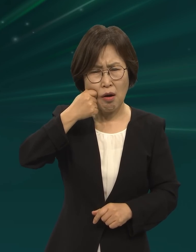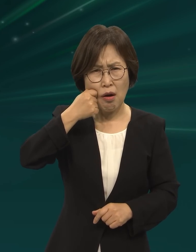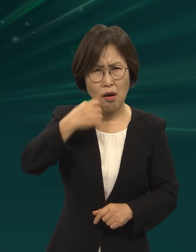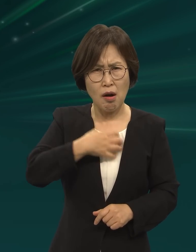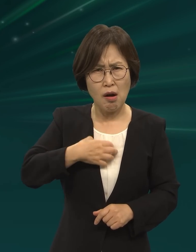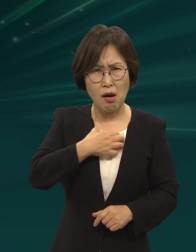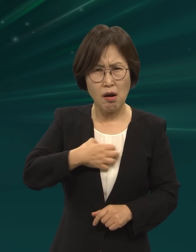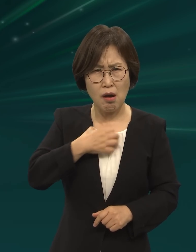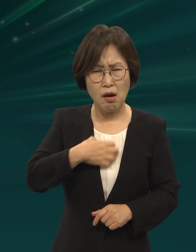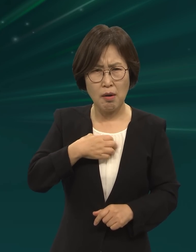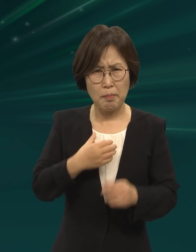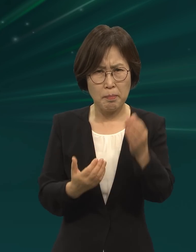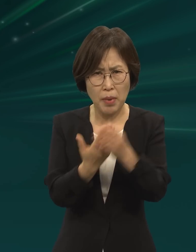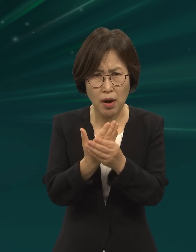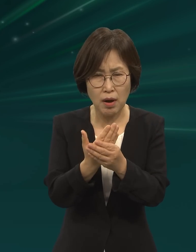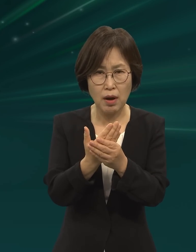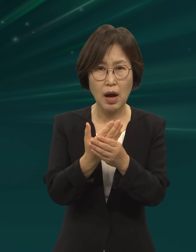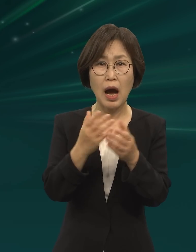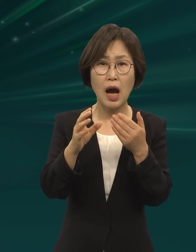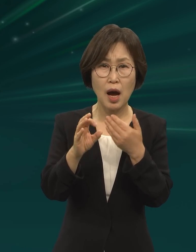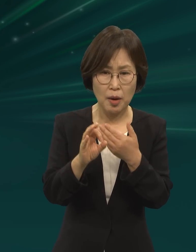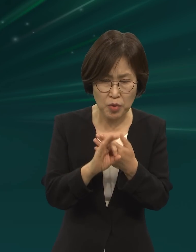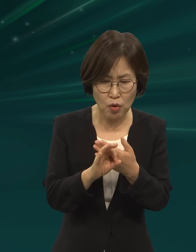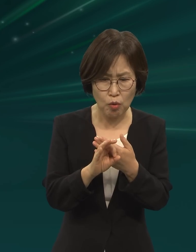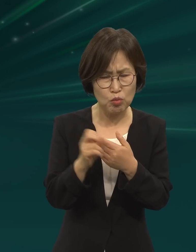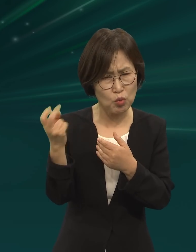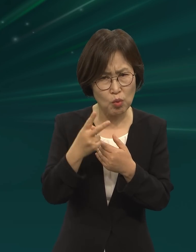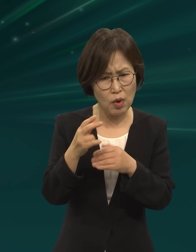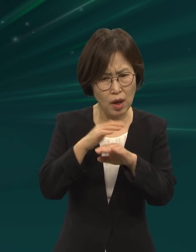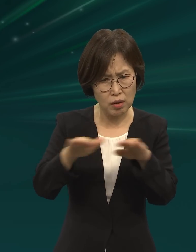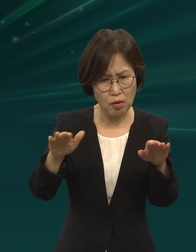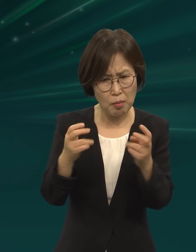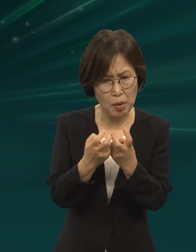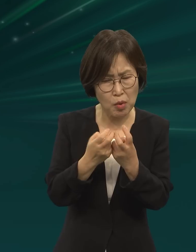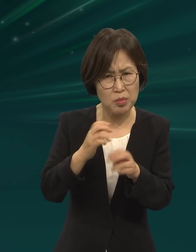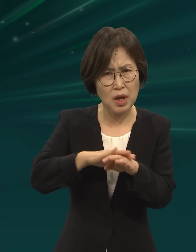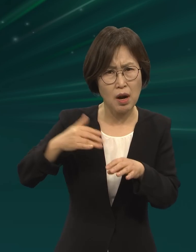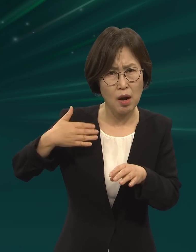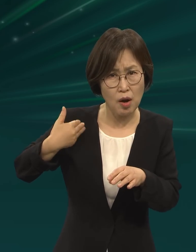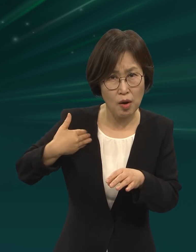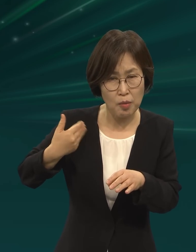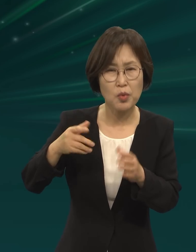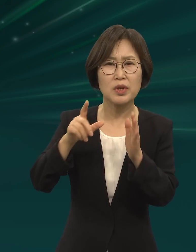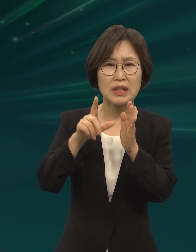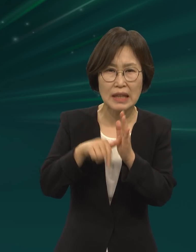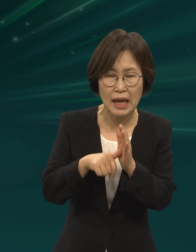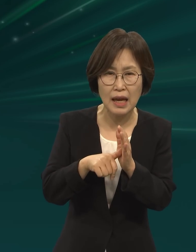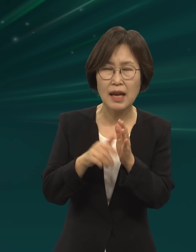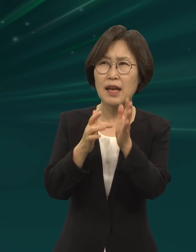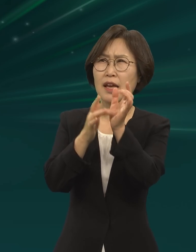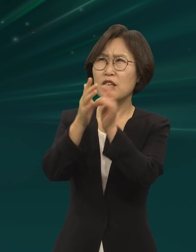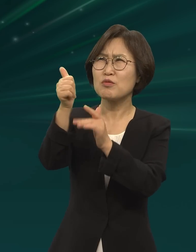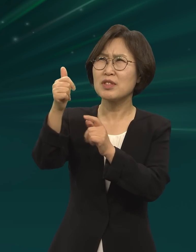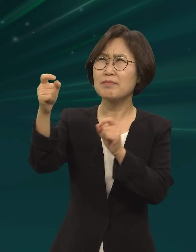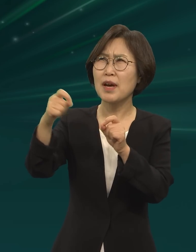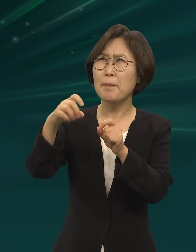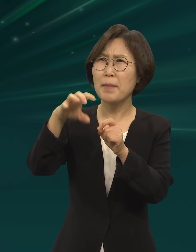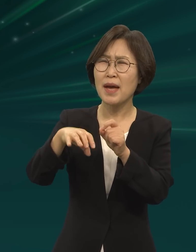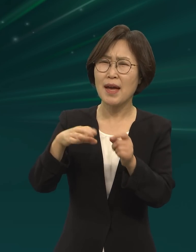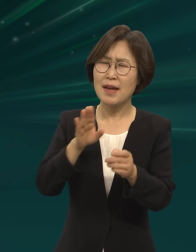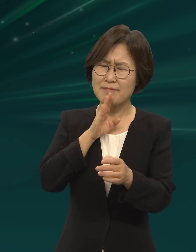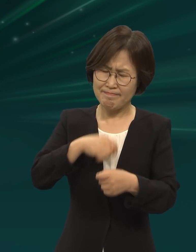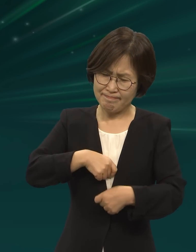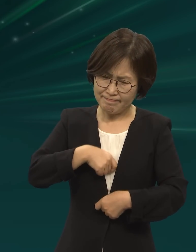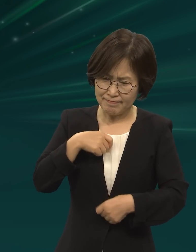그리고 어떤 해결 방법이 없으면 네가 한번 예수님 앞에 진심으로